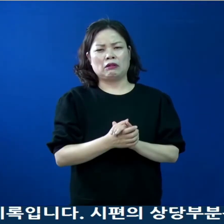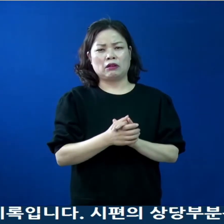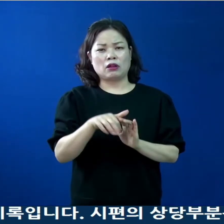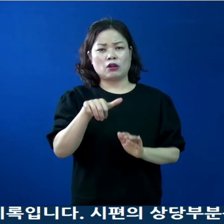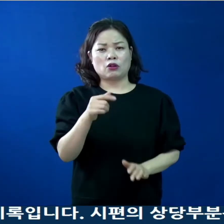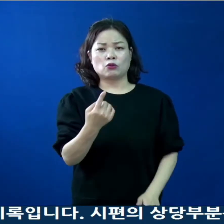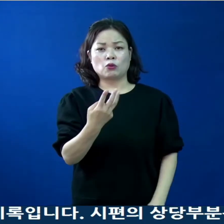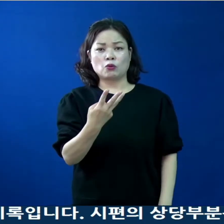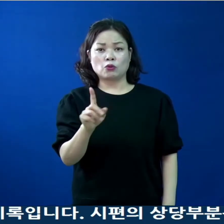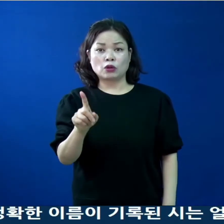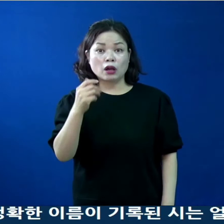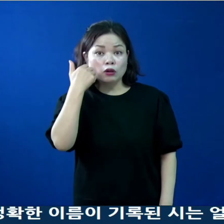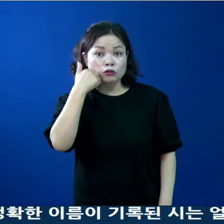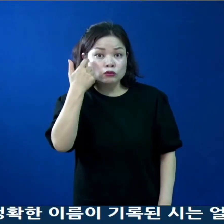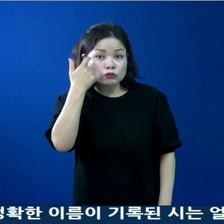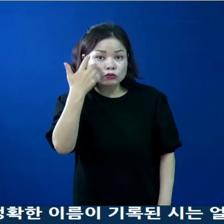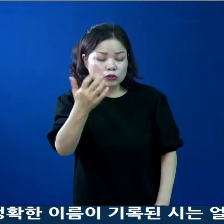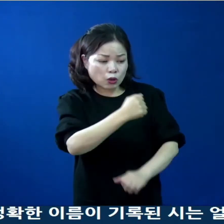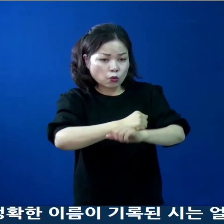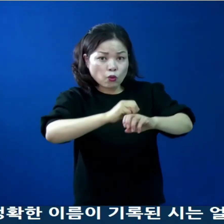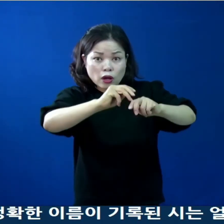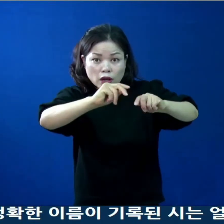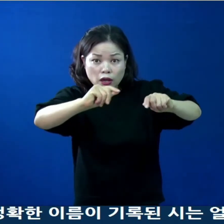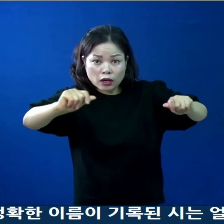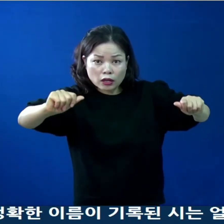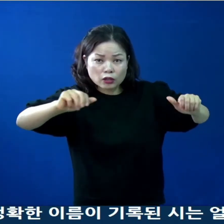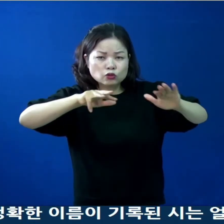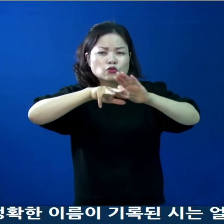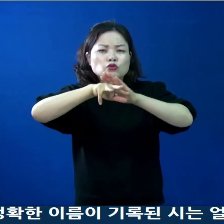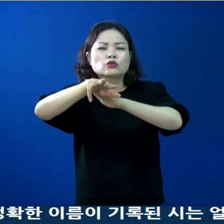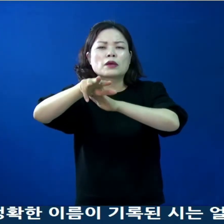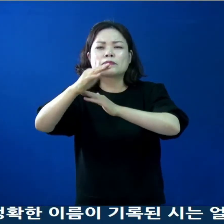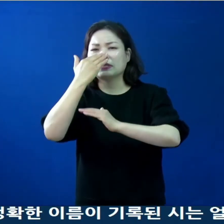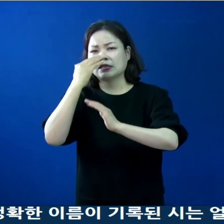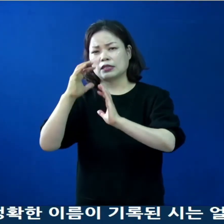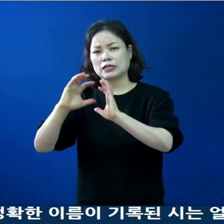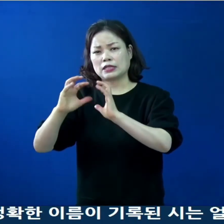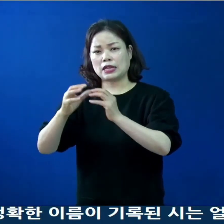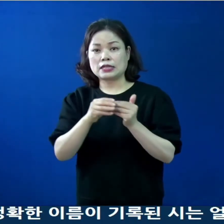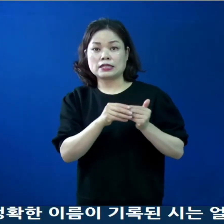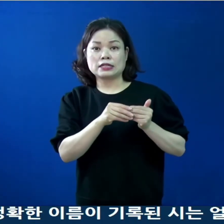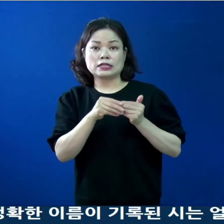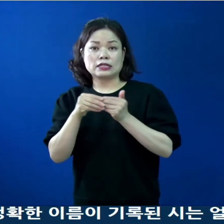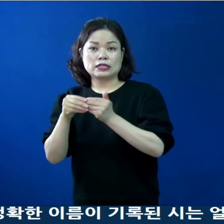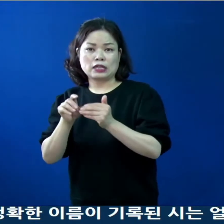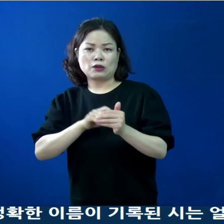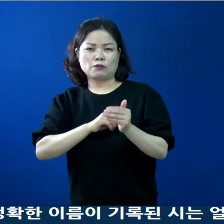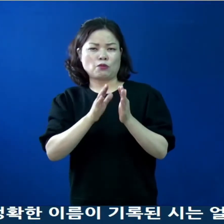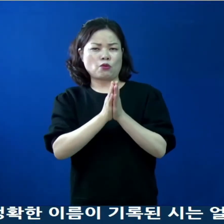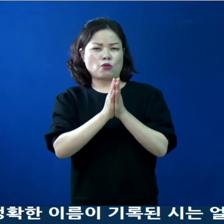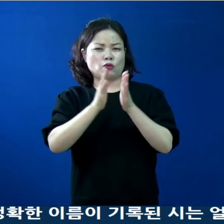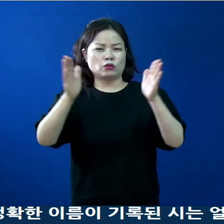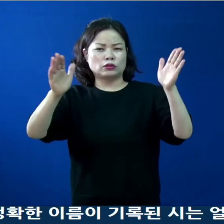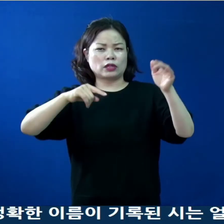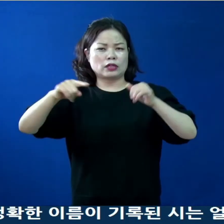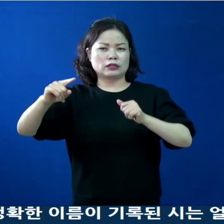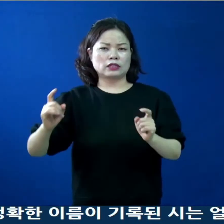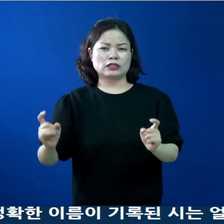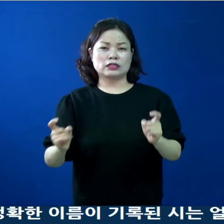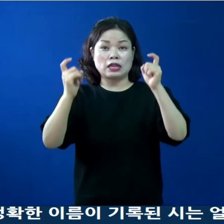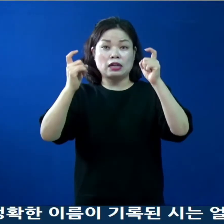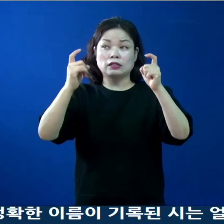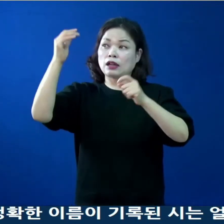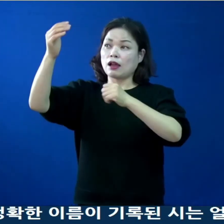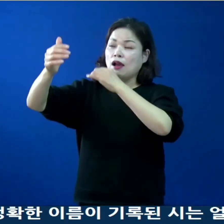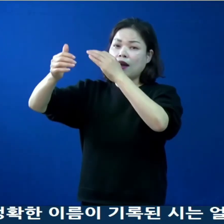누구입니까? 광야에서 출애굽한 이스라엘을 이끈 모세의 지도력에 대항하다가